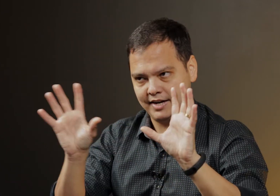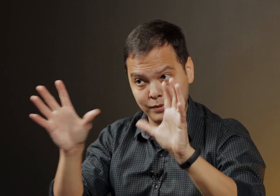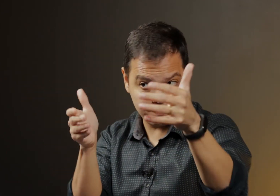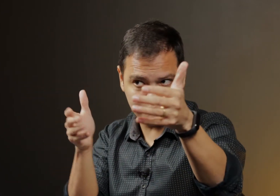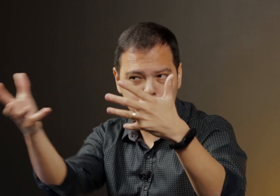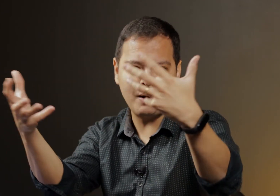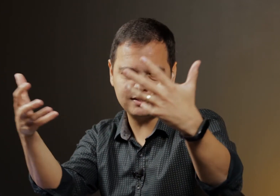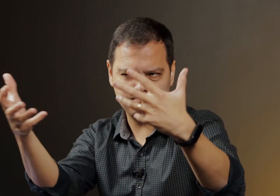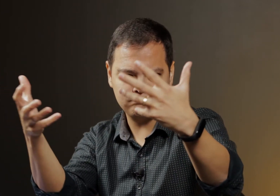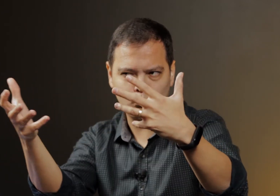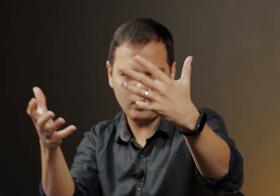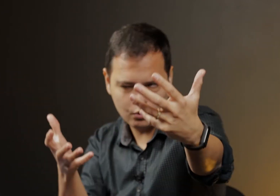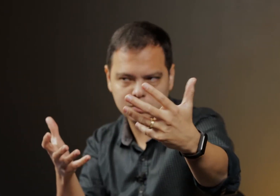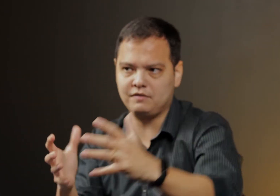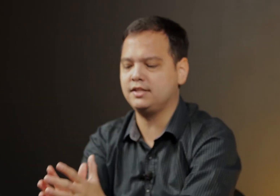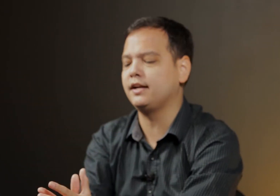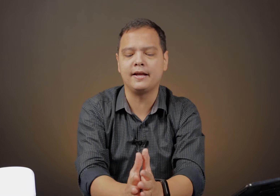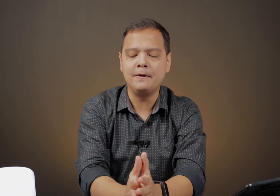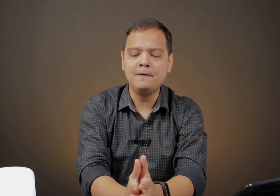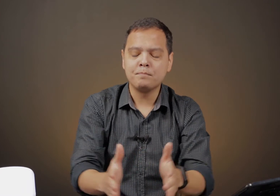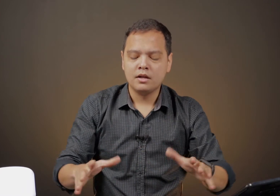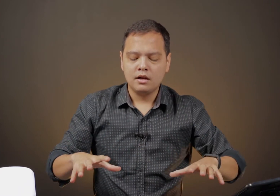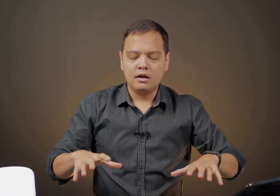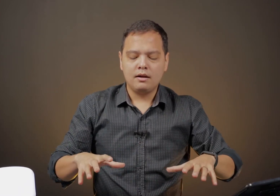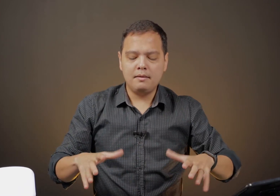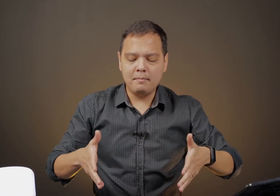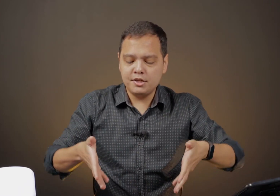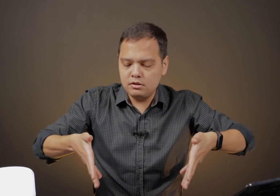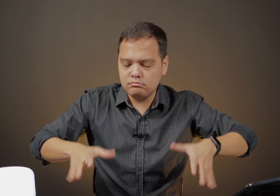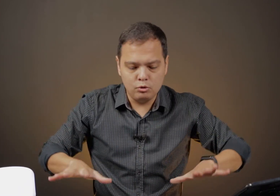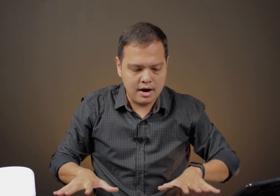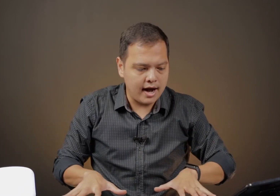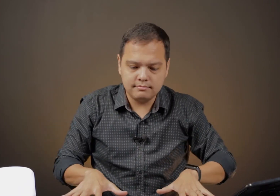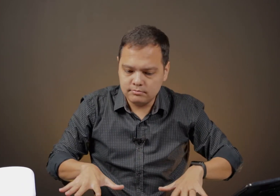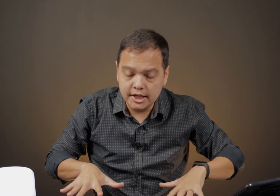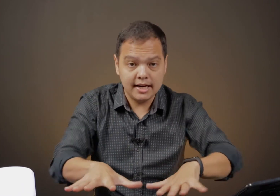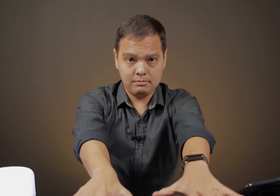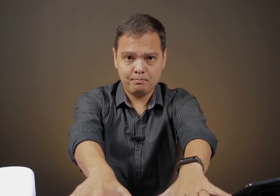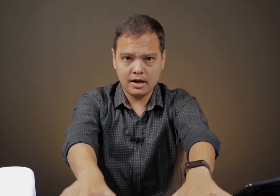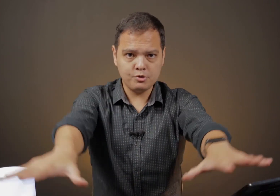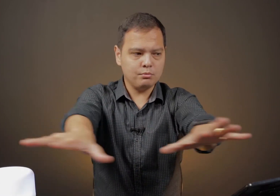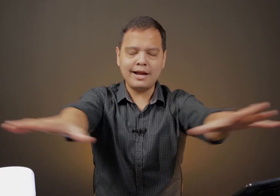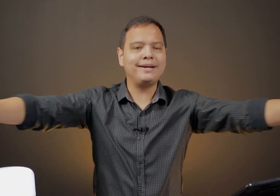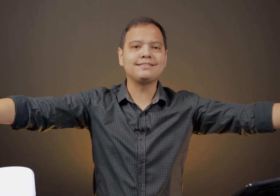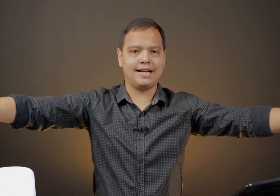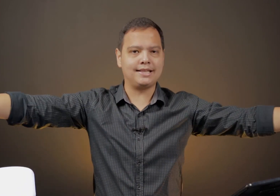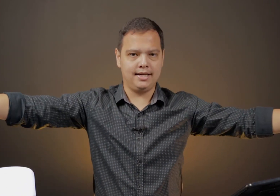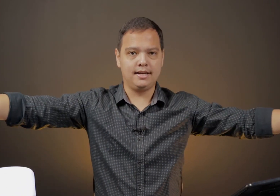um exemplo visual, assim, um recurso para você entender, imagine um lugar de grama onde não tem uma estrada ali,